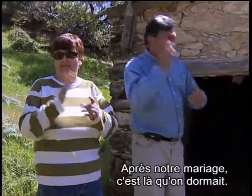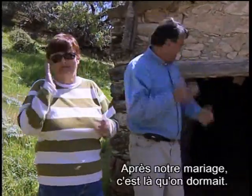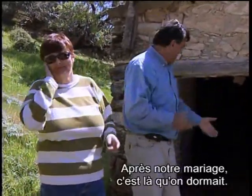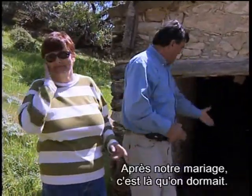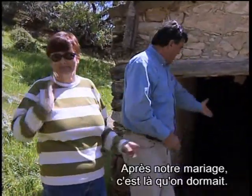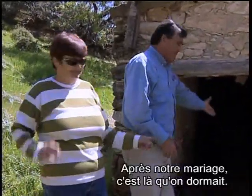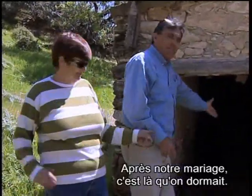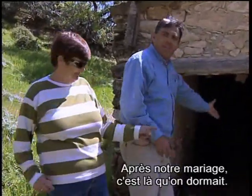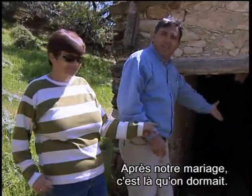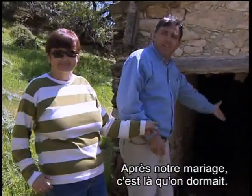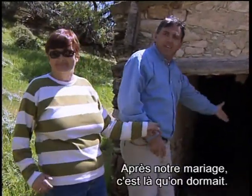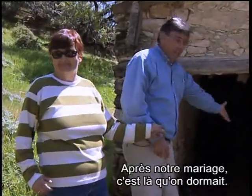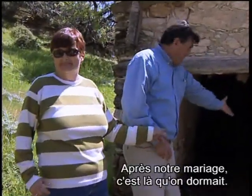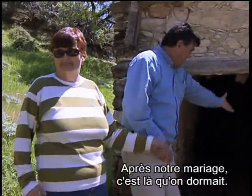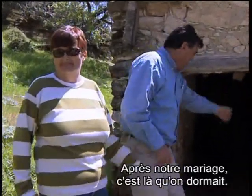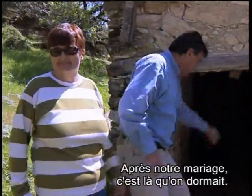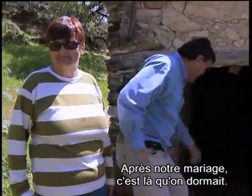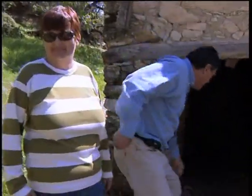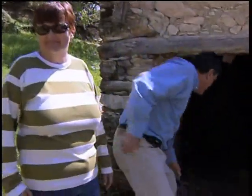Après notre mariage, c'est là qu'on dormait.